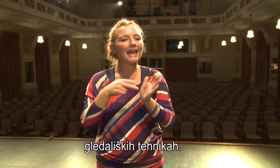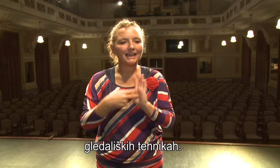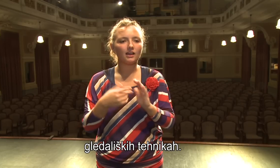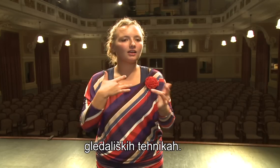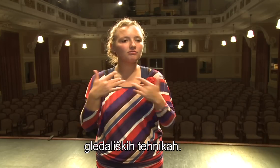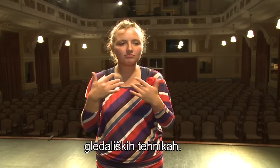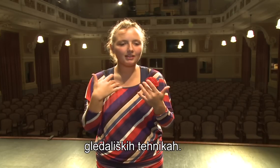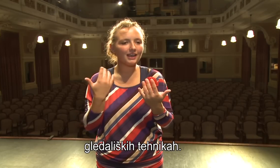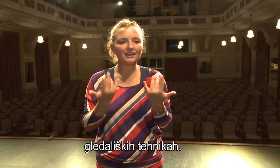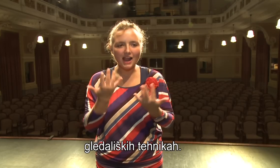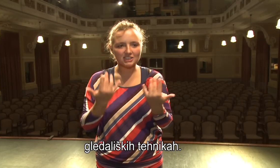tehnik igralstva.